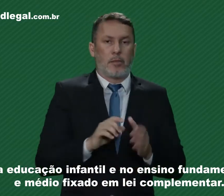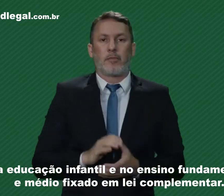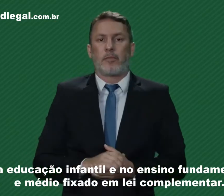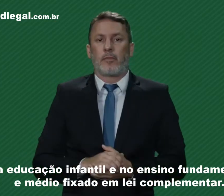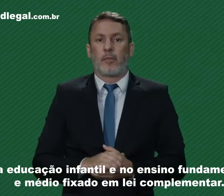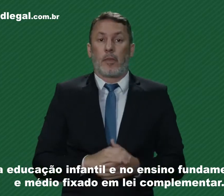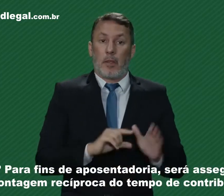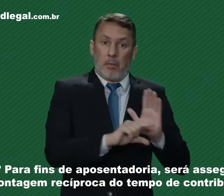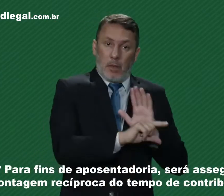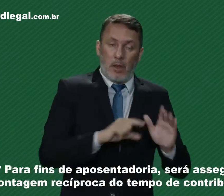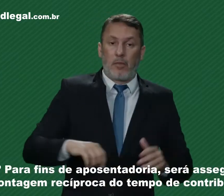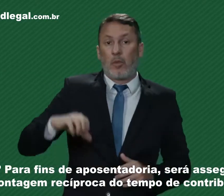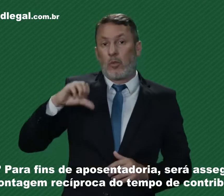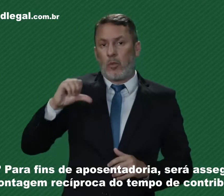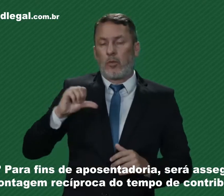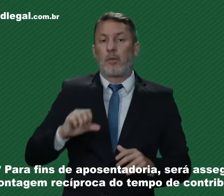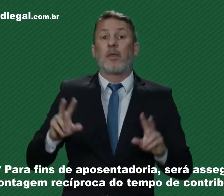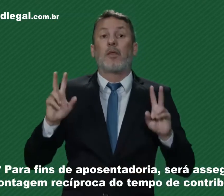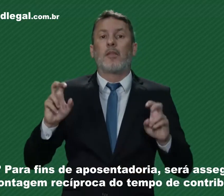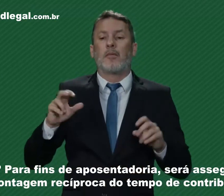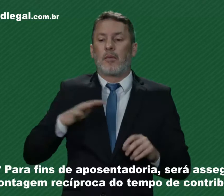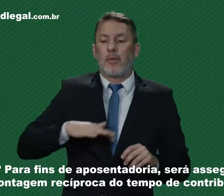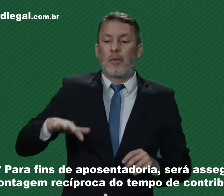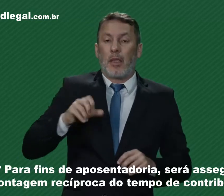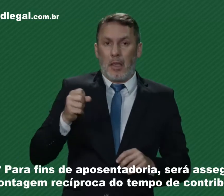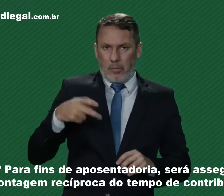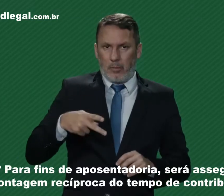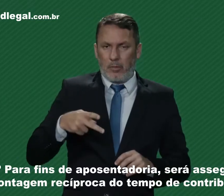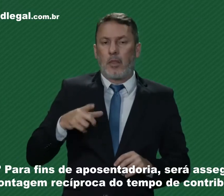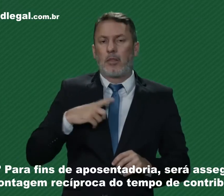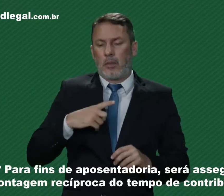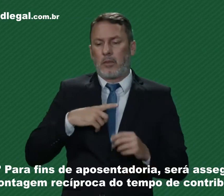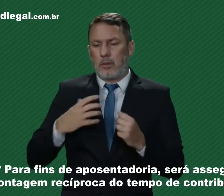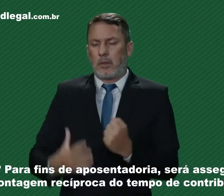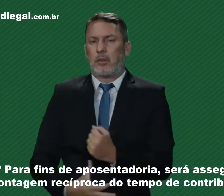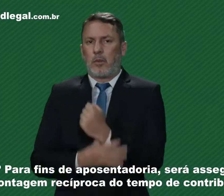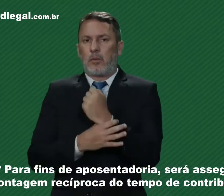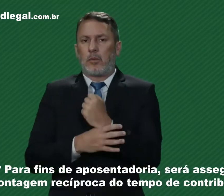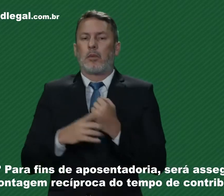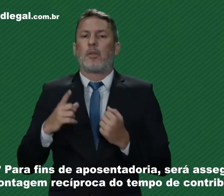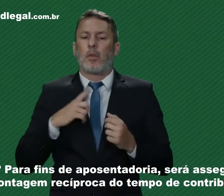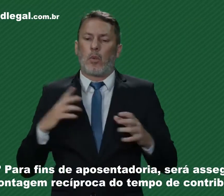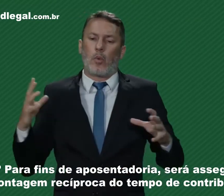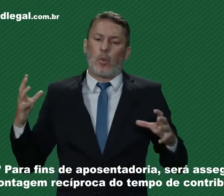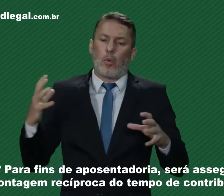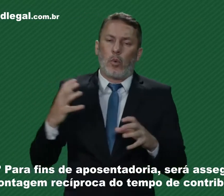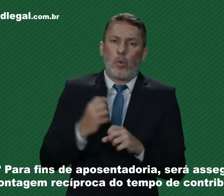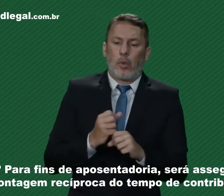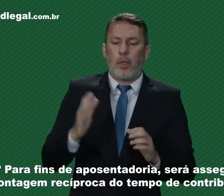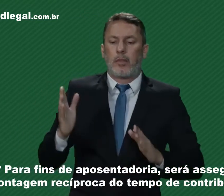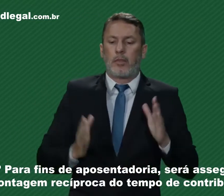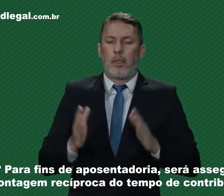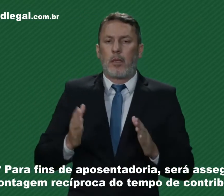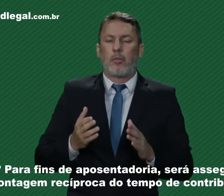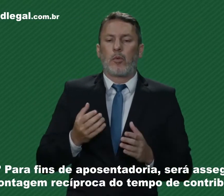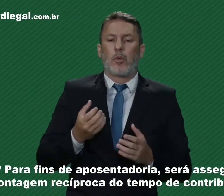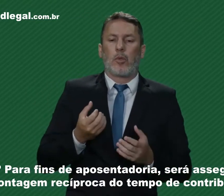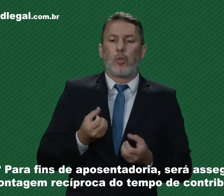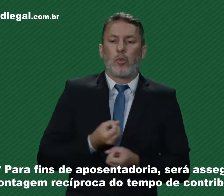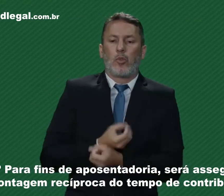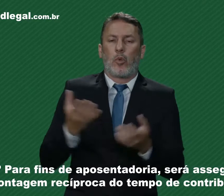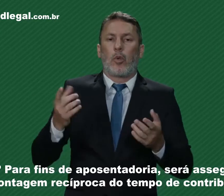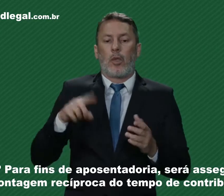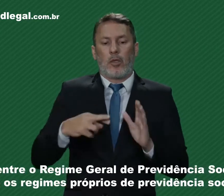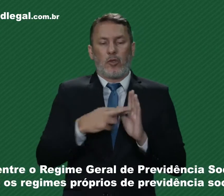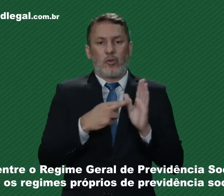lei complementar. Parágrafo 9º. Para fins de aposentadoria, será assegurada a contagem recíproca de tempo